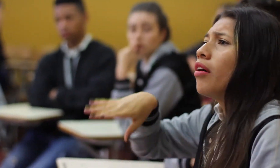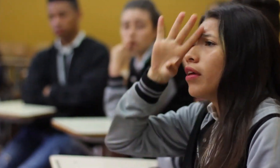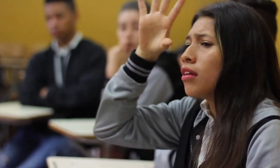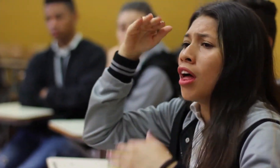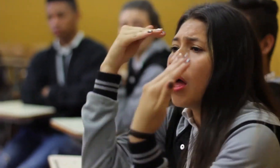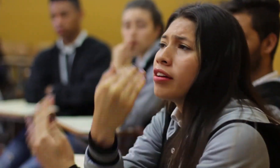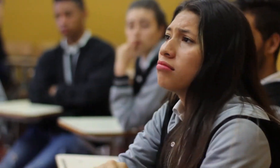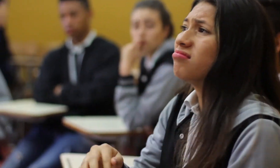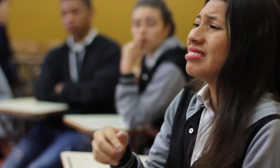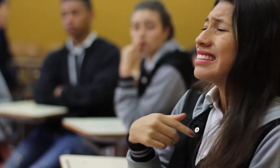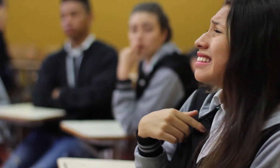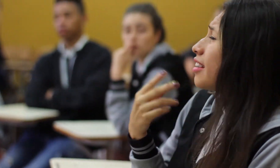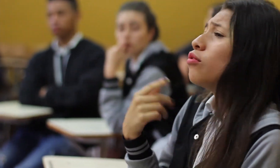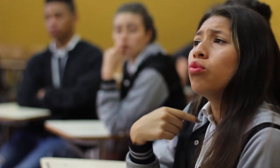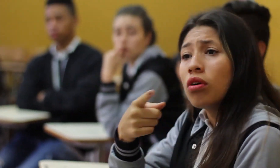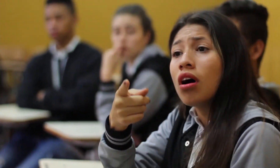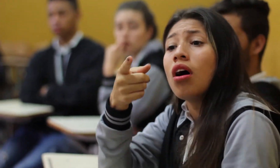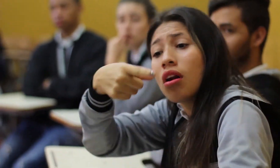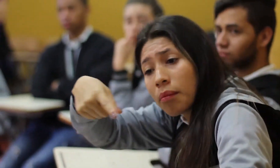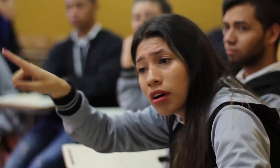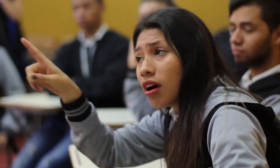pero nos dicen que no.